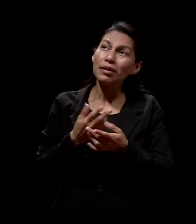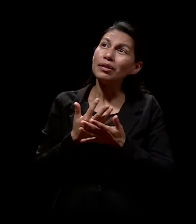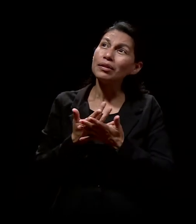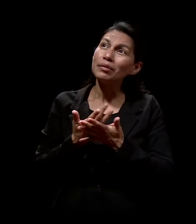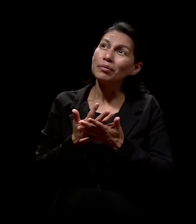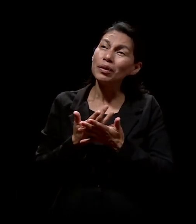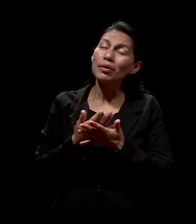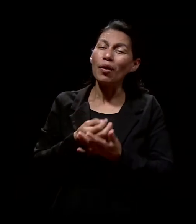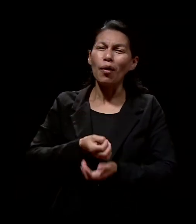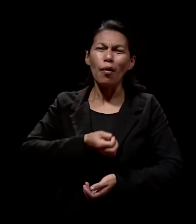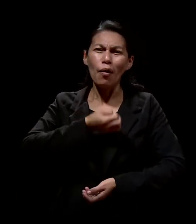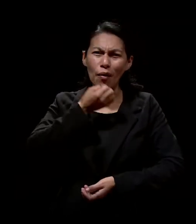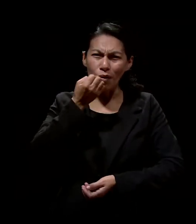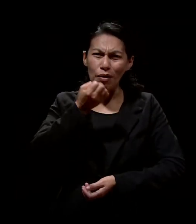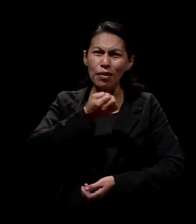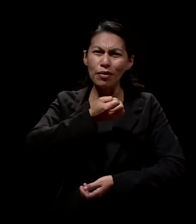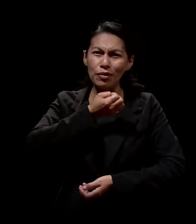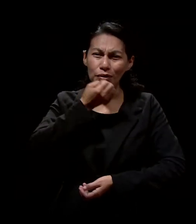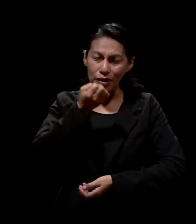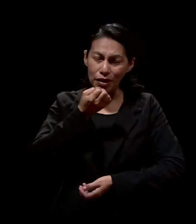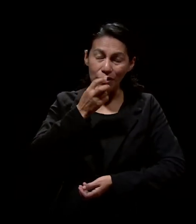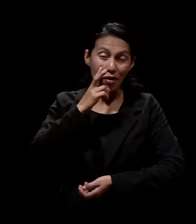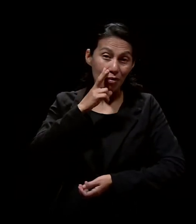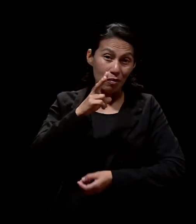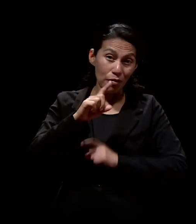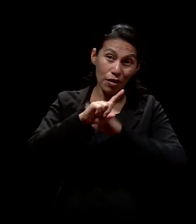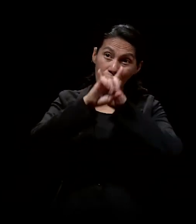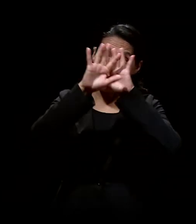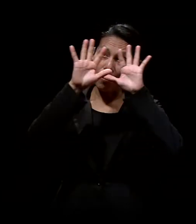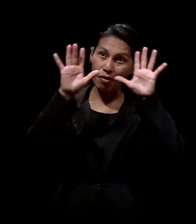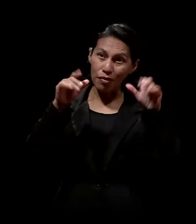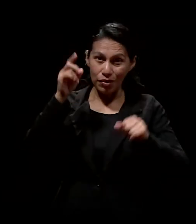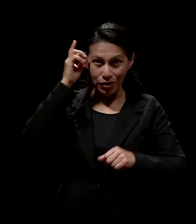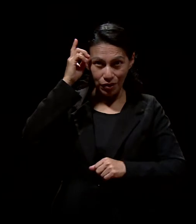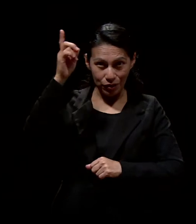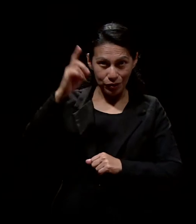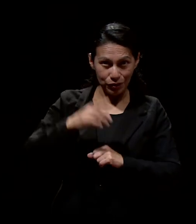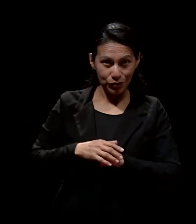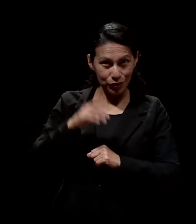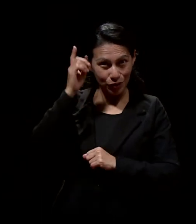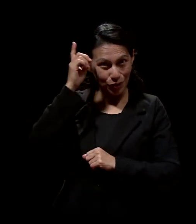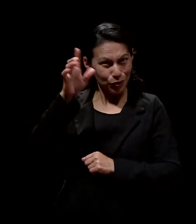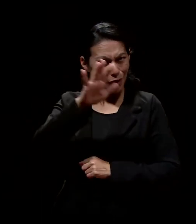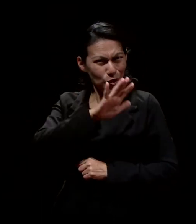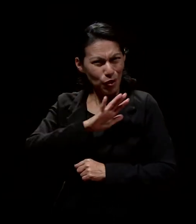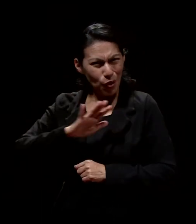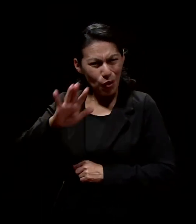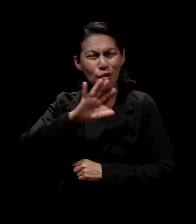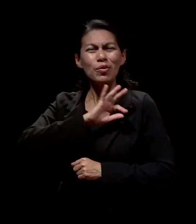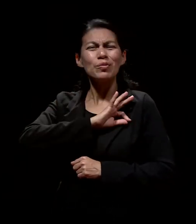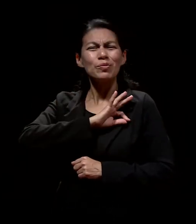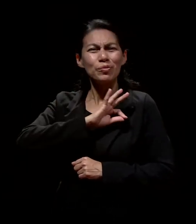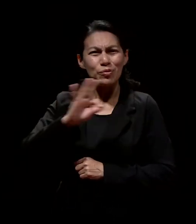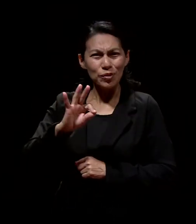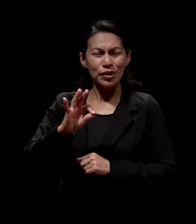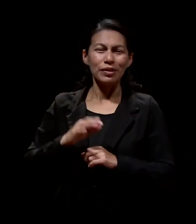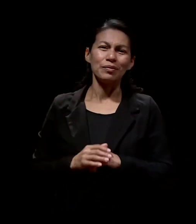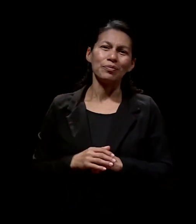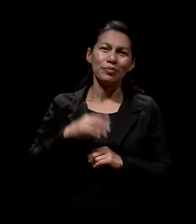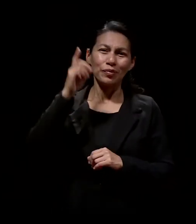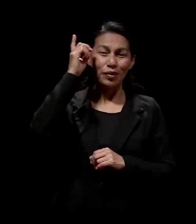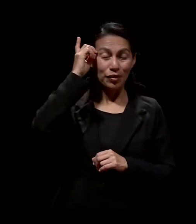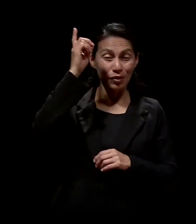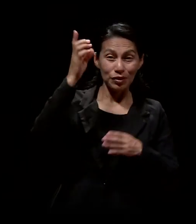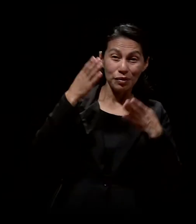y veremos la gloria de Dios, el Dios de lo imposible, pero también el Dios